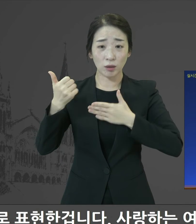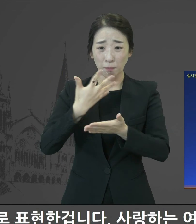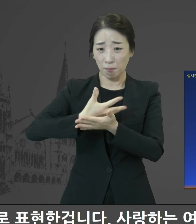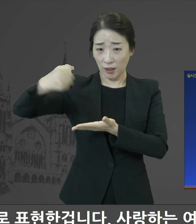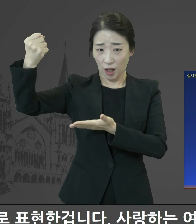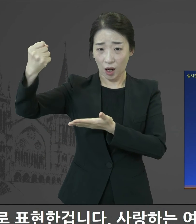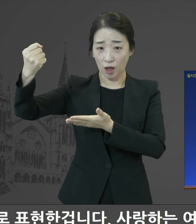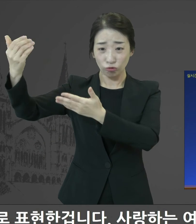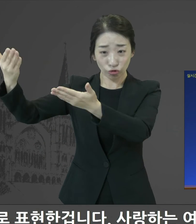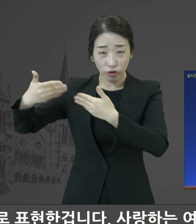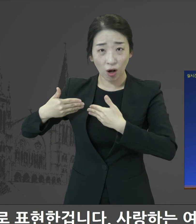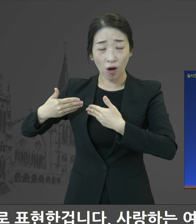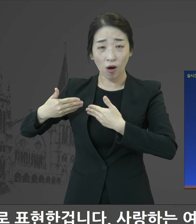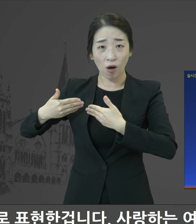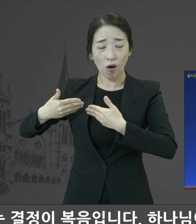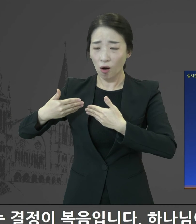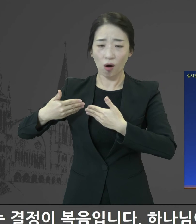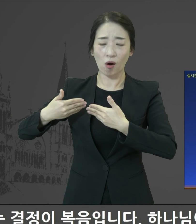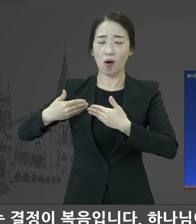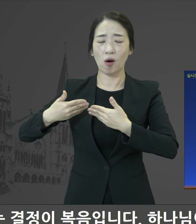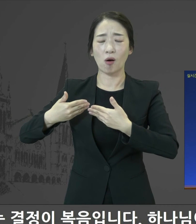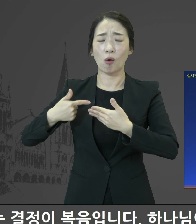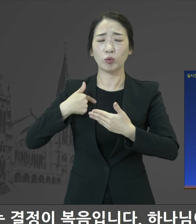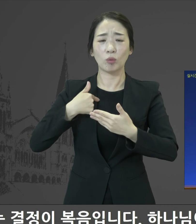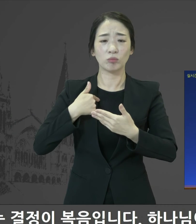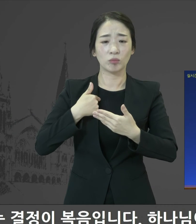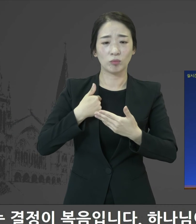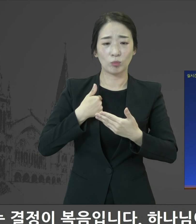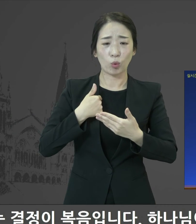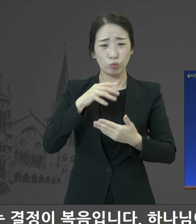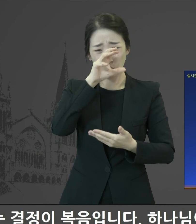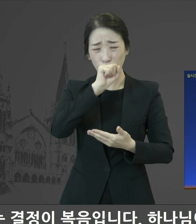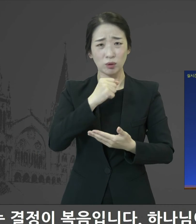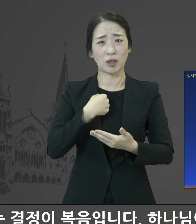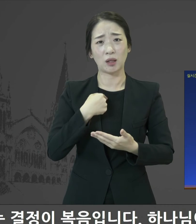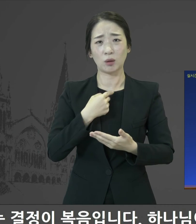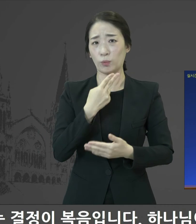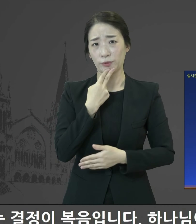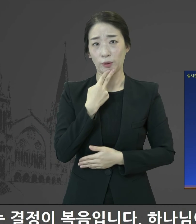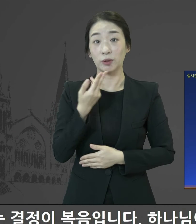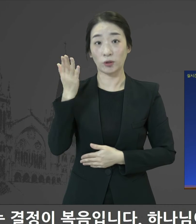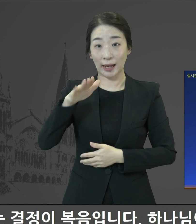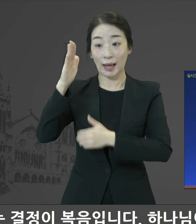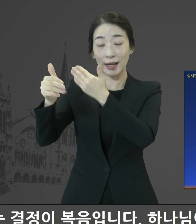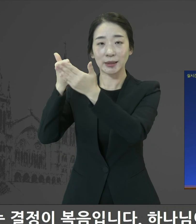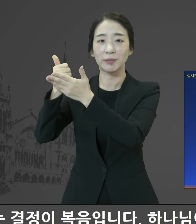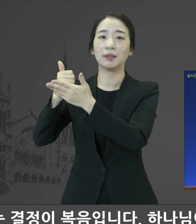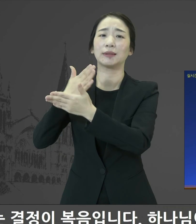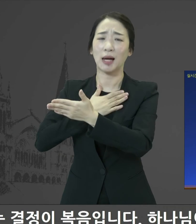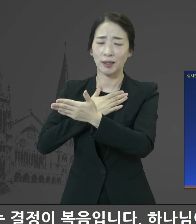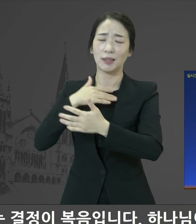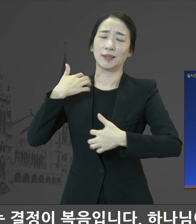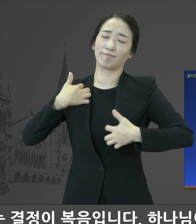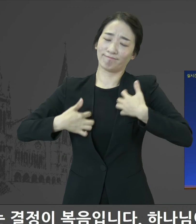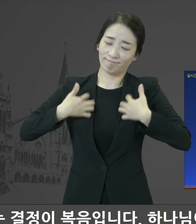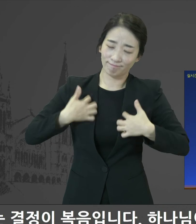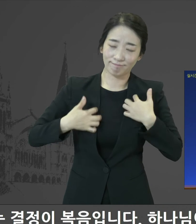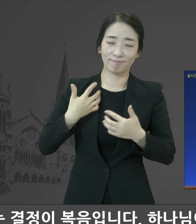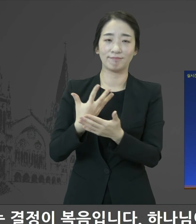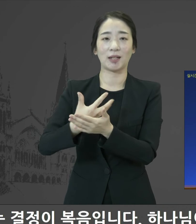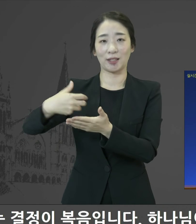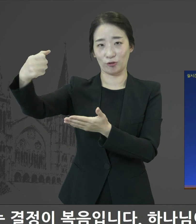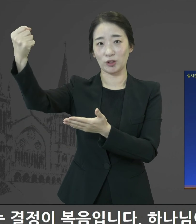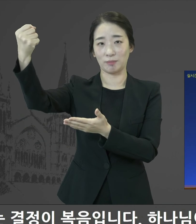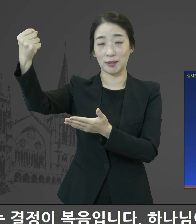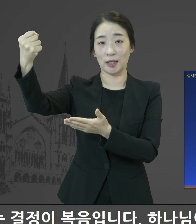그런데 하나님이 우리를 받아주시겠다고 결정합니다. 뿐만 아니라 기쁘게 받아주시겠다고 결정을 합니다.